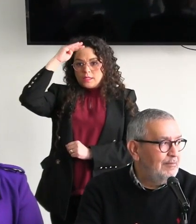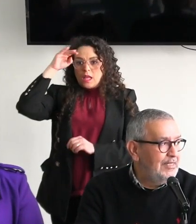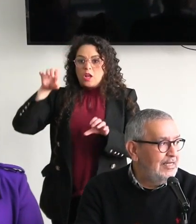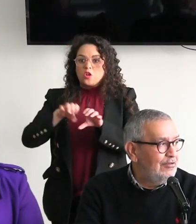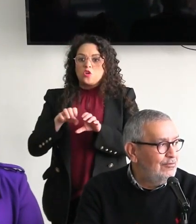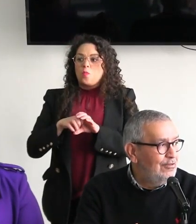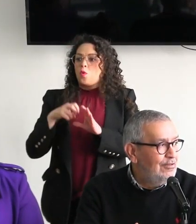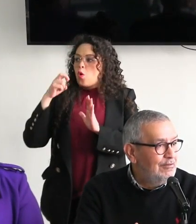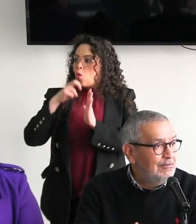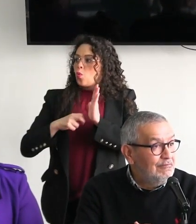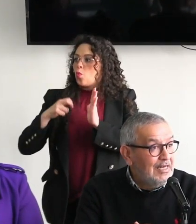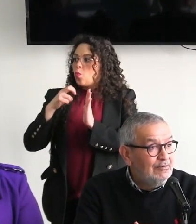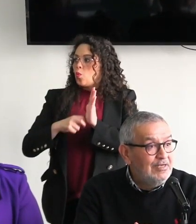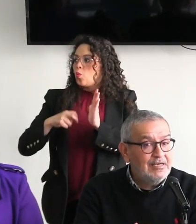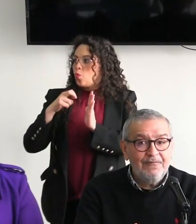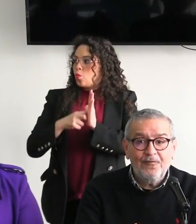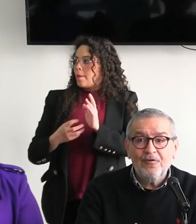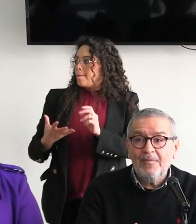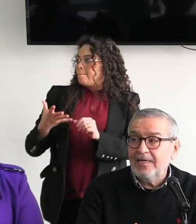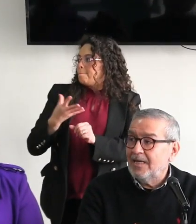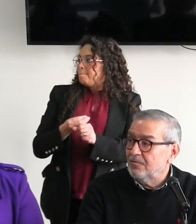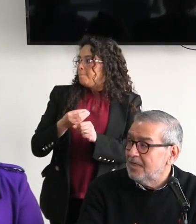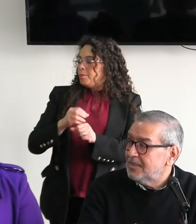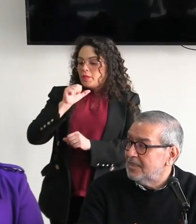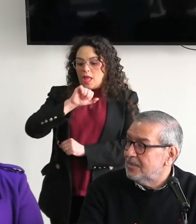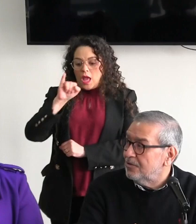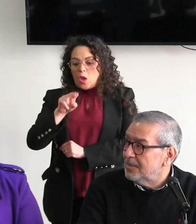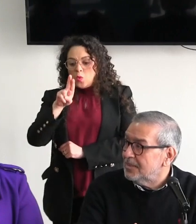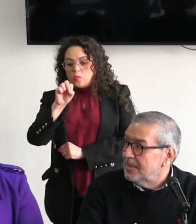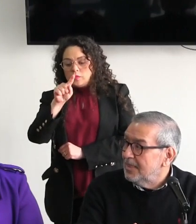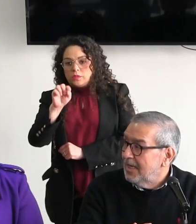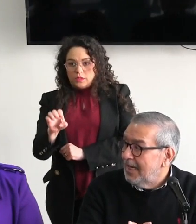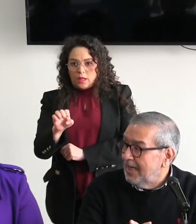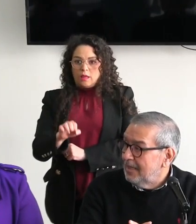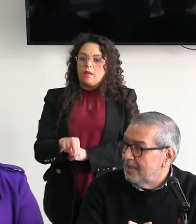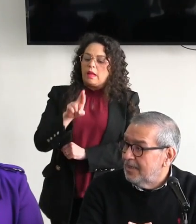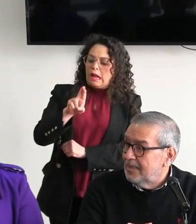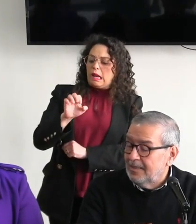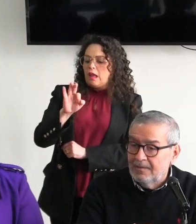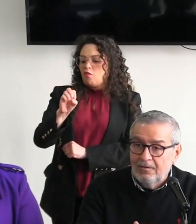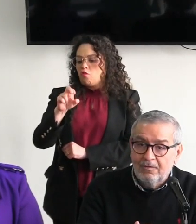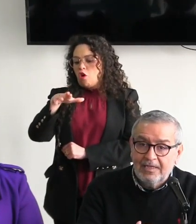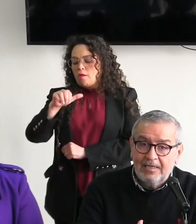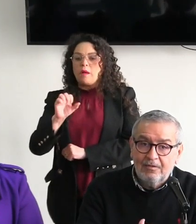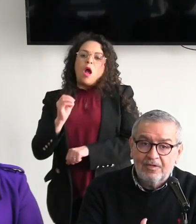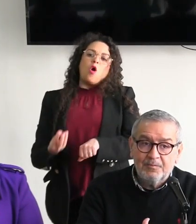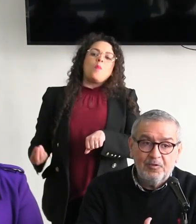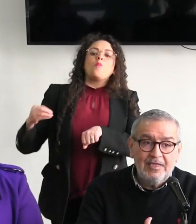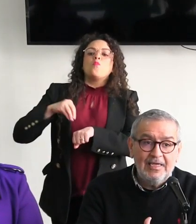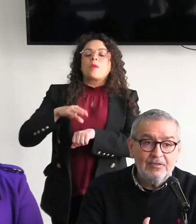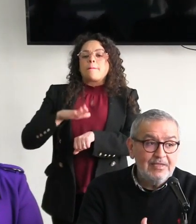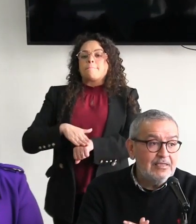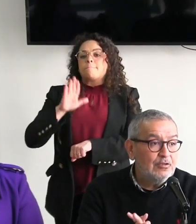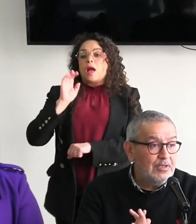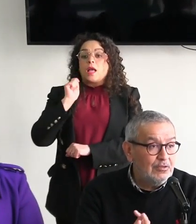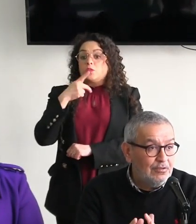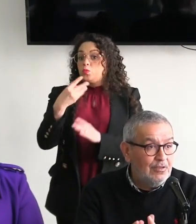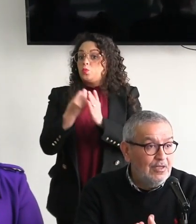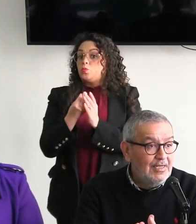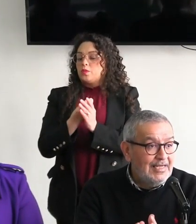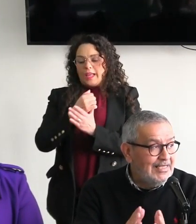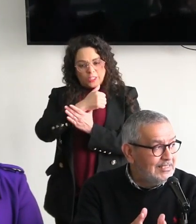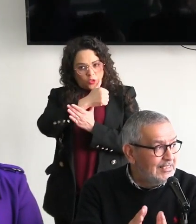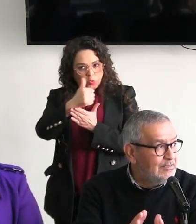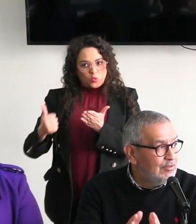ajuste, le llamaría yo, en alguna reforma, en algunas adiciones a lo que corresponde a la ciudad, sobre